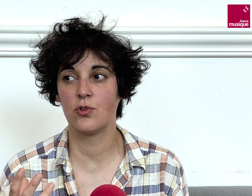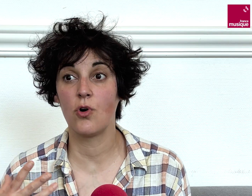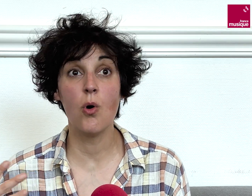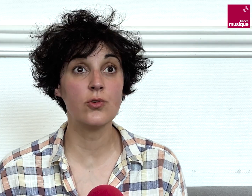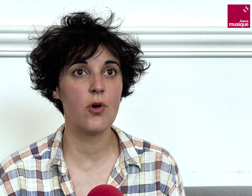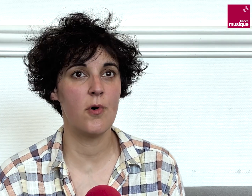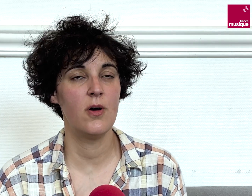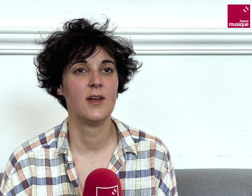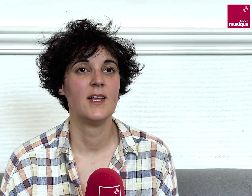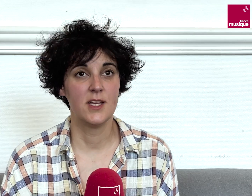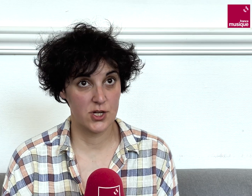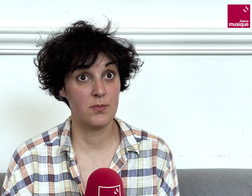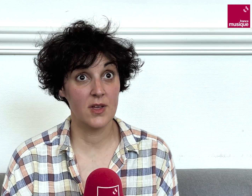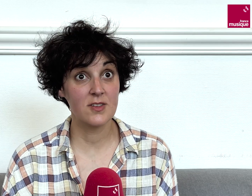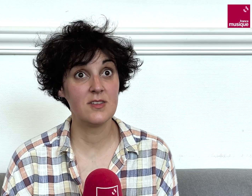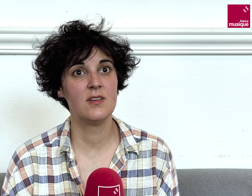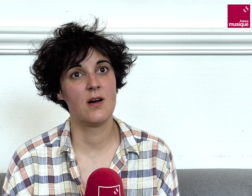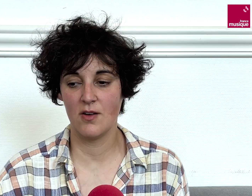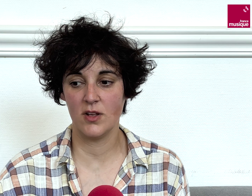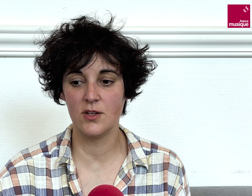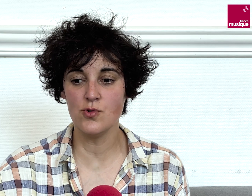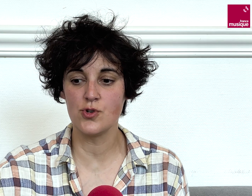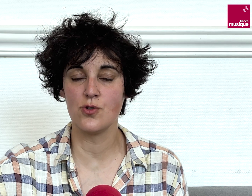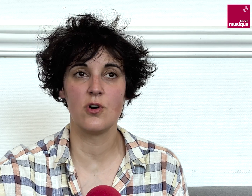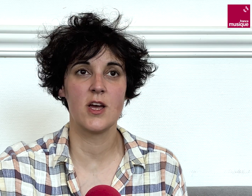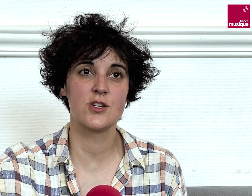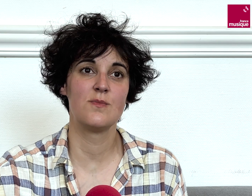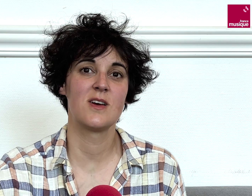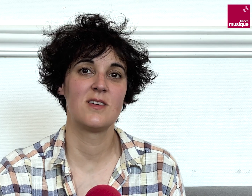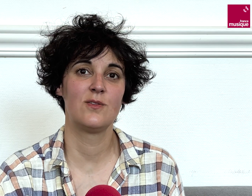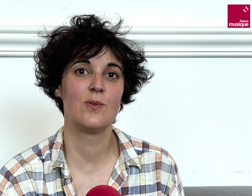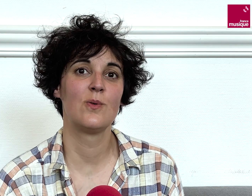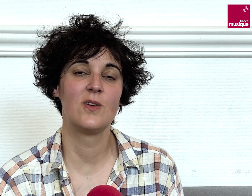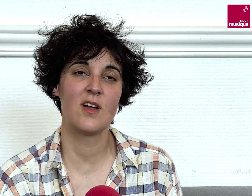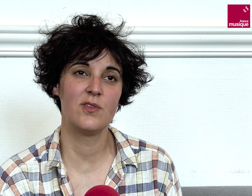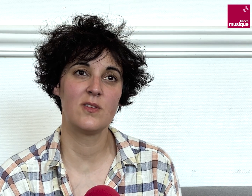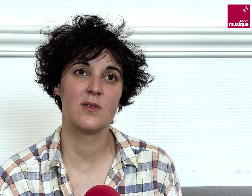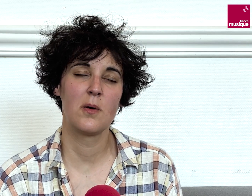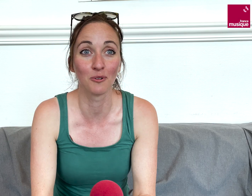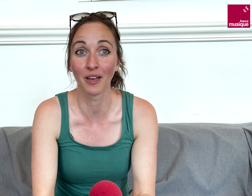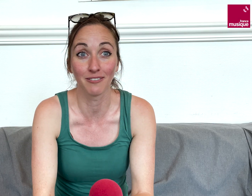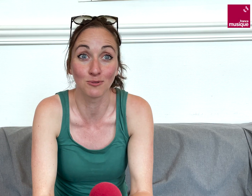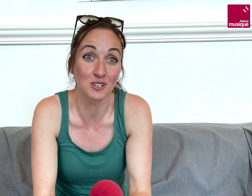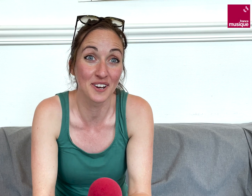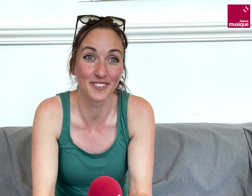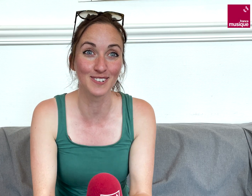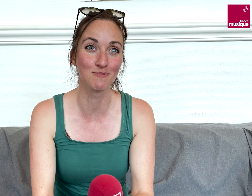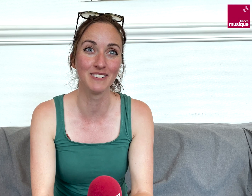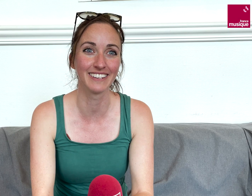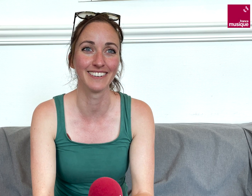entend autrement. Et j'aime bien cette idée-là d'avoir des couches de langage comme ça qui s'invitent. On arrive à toucher tous les publics,